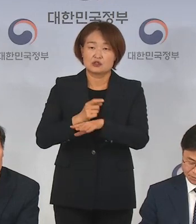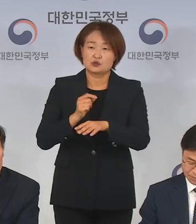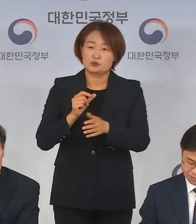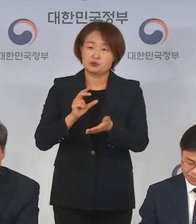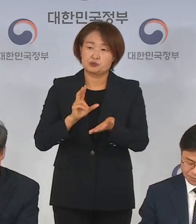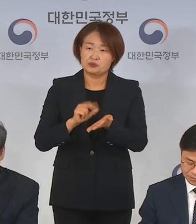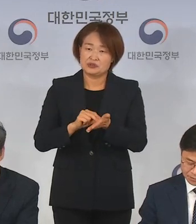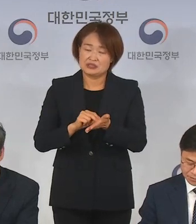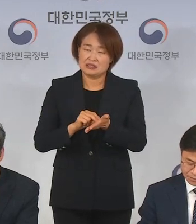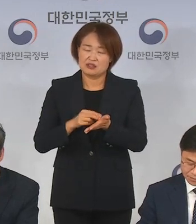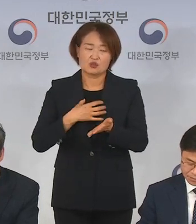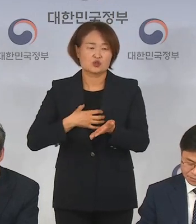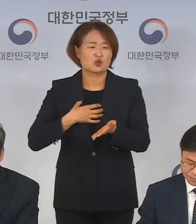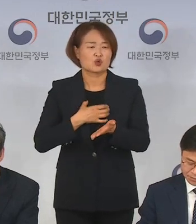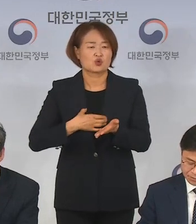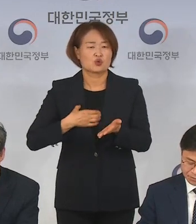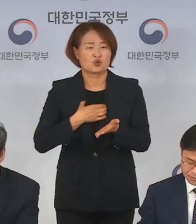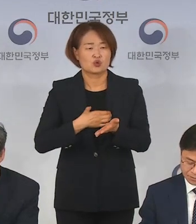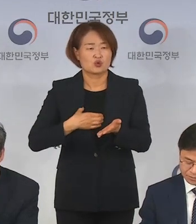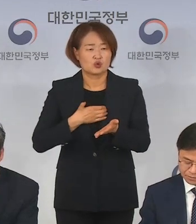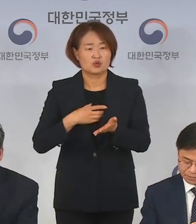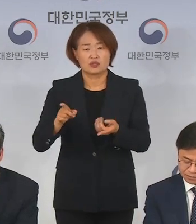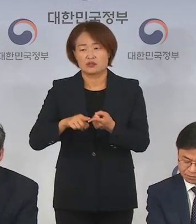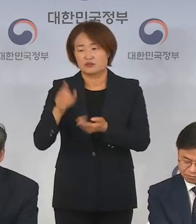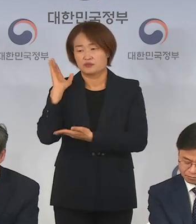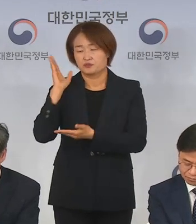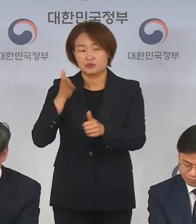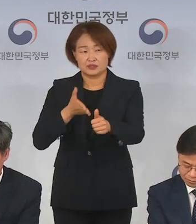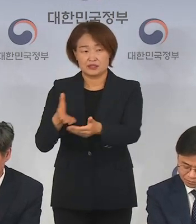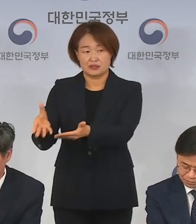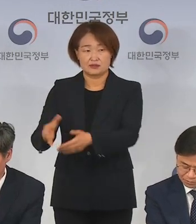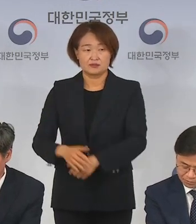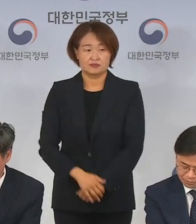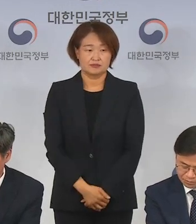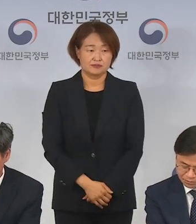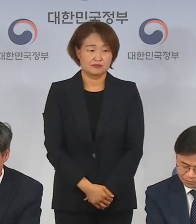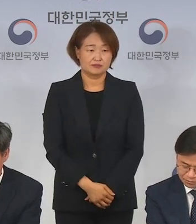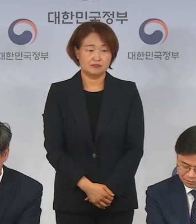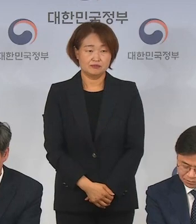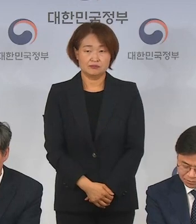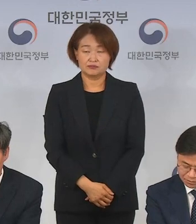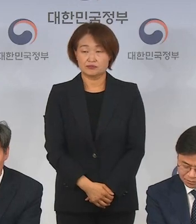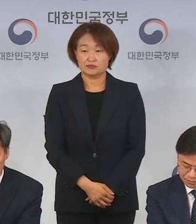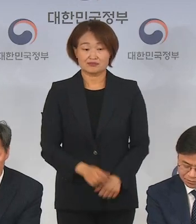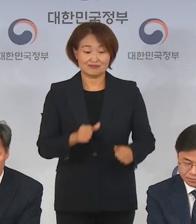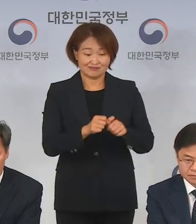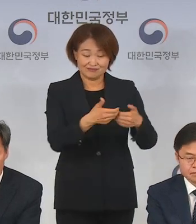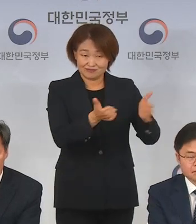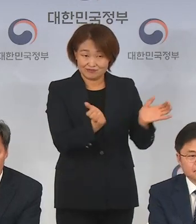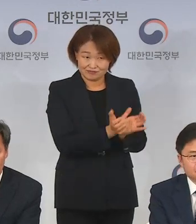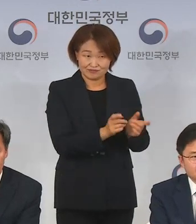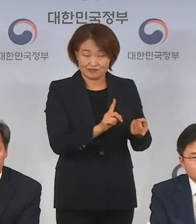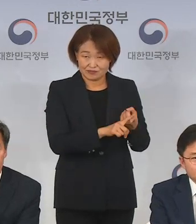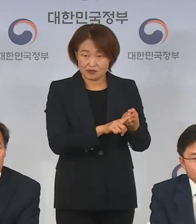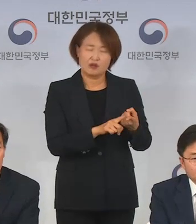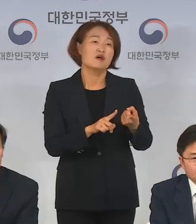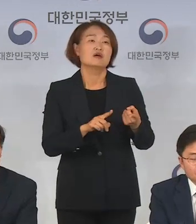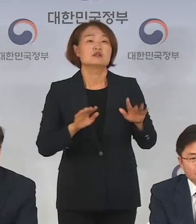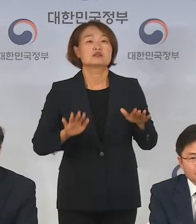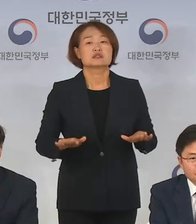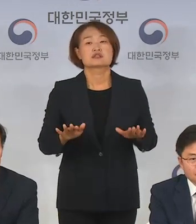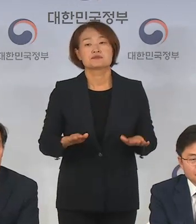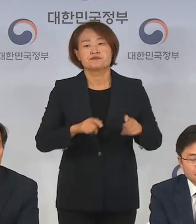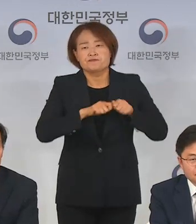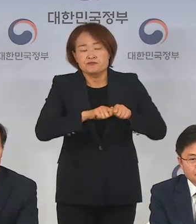않을까 하는 우려가 있거든요. 그거에 대해서도 한 말씀 부탁드립니다. 우선 그 자문단 관련해서는 아까도 아직 지금